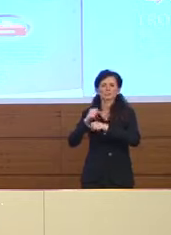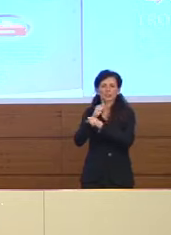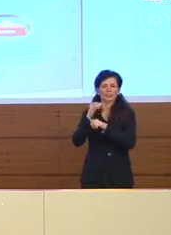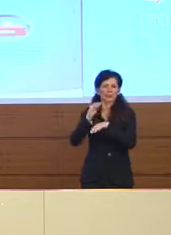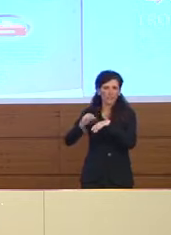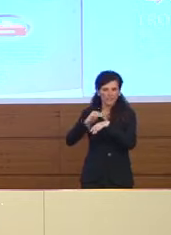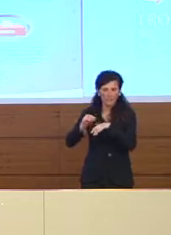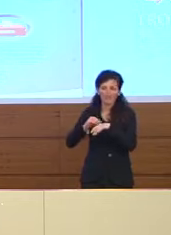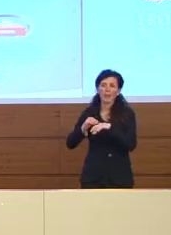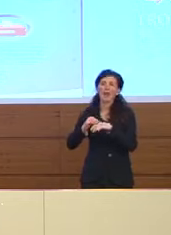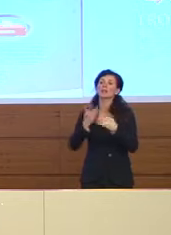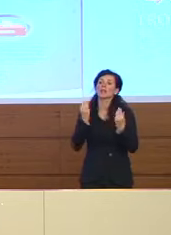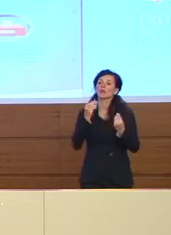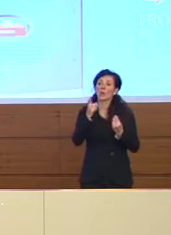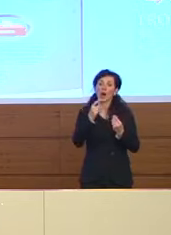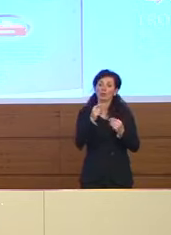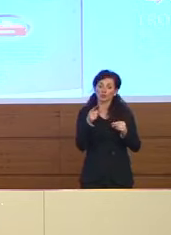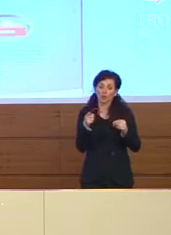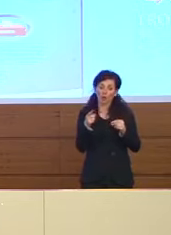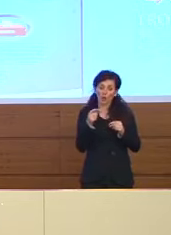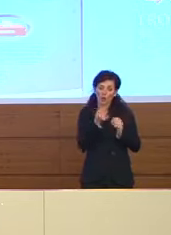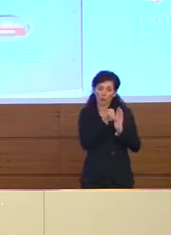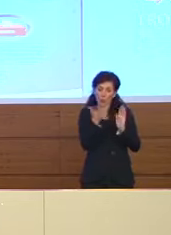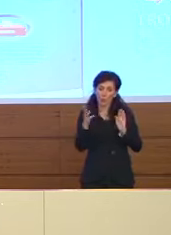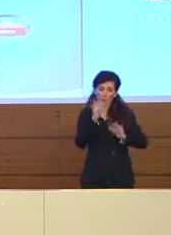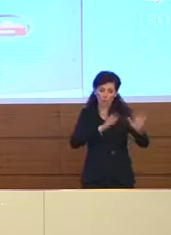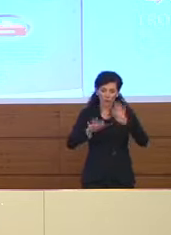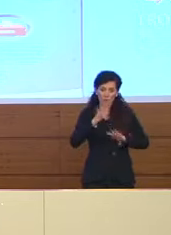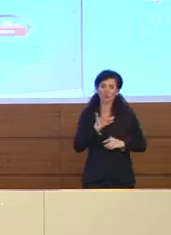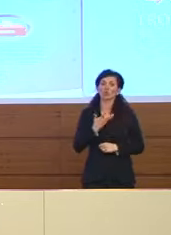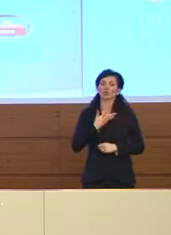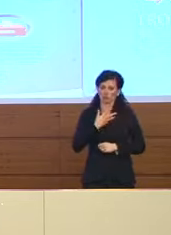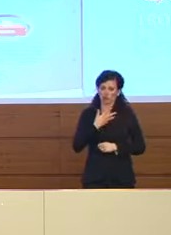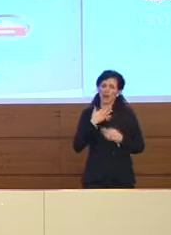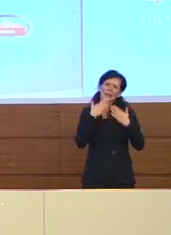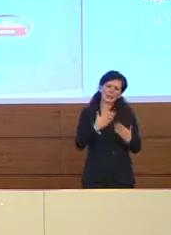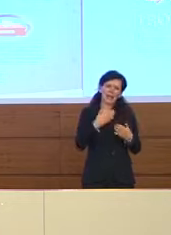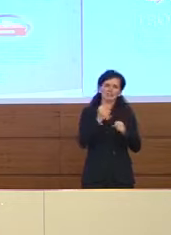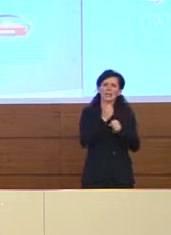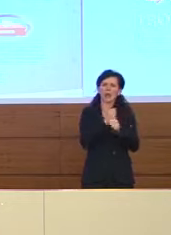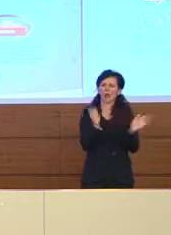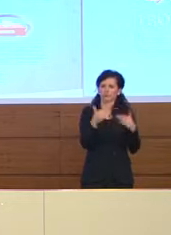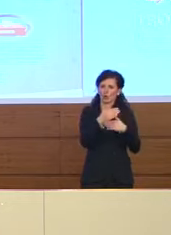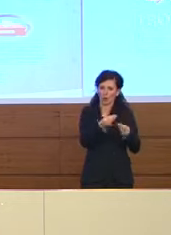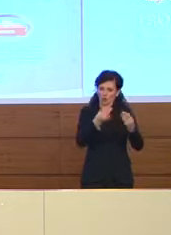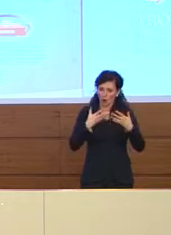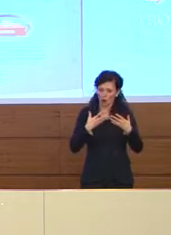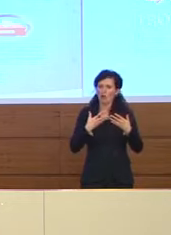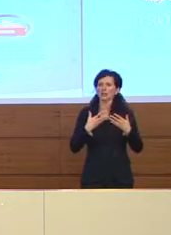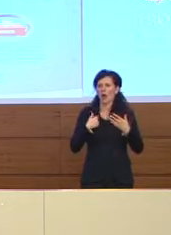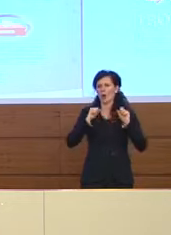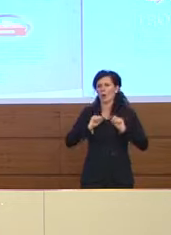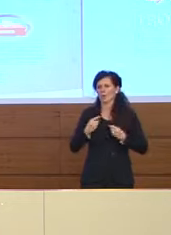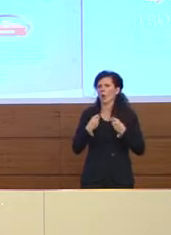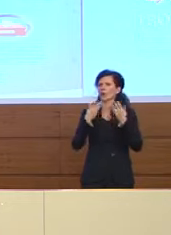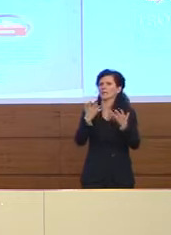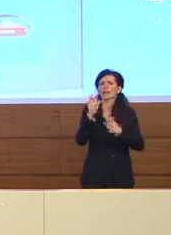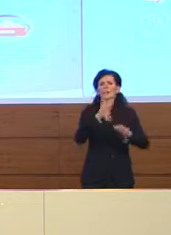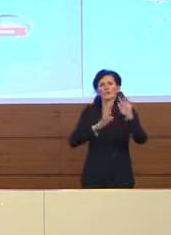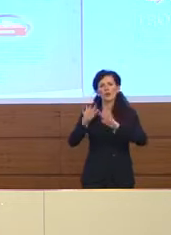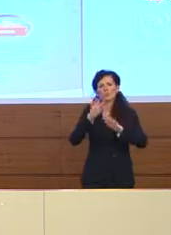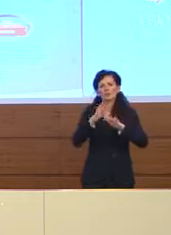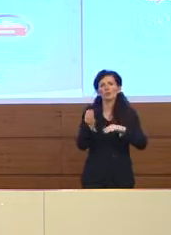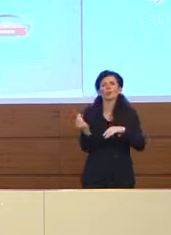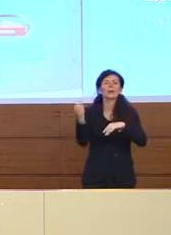soprattutto elaborati potranno dare utili informazioni per complementare quanto ho